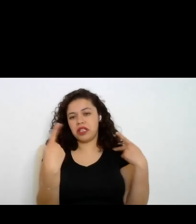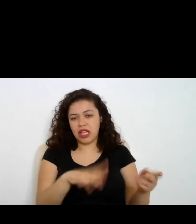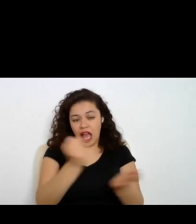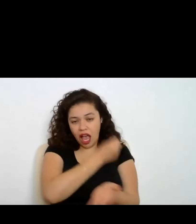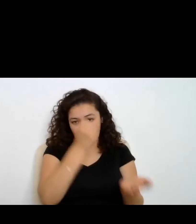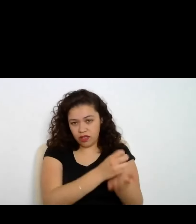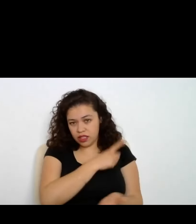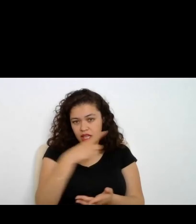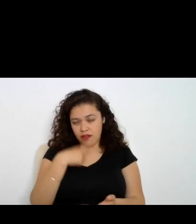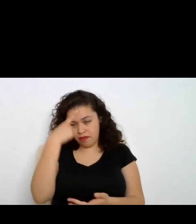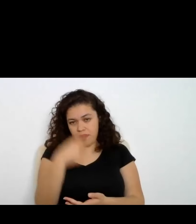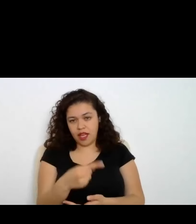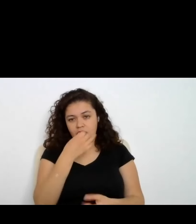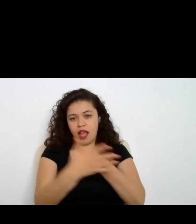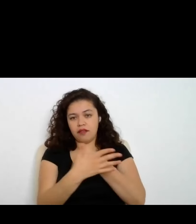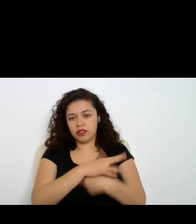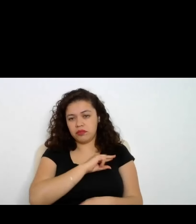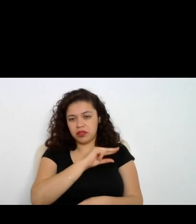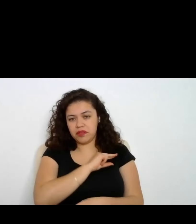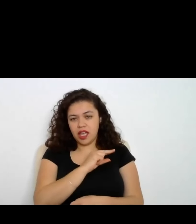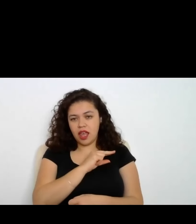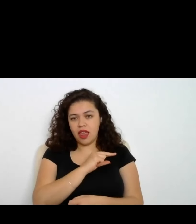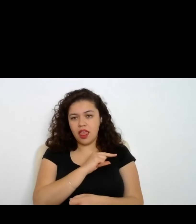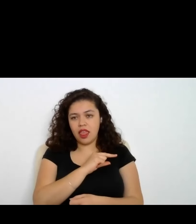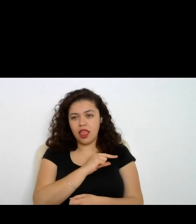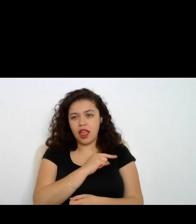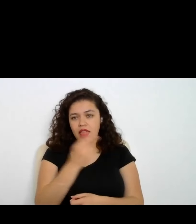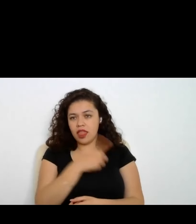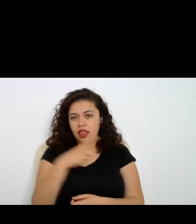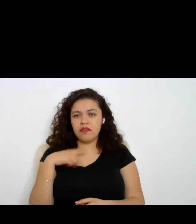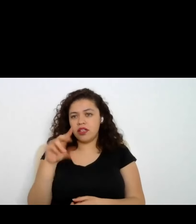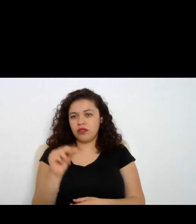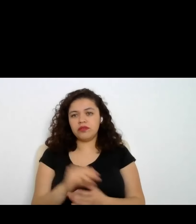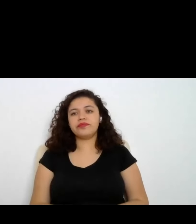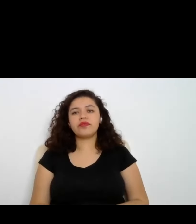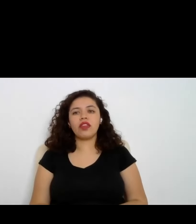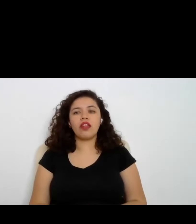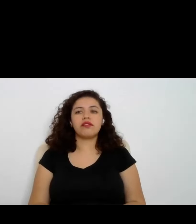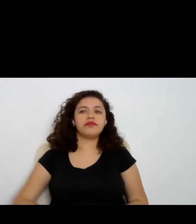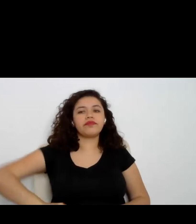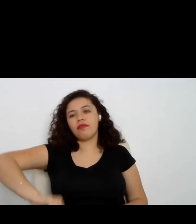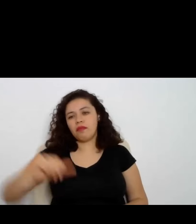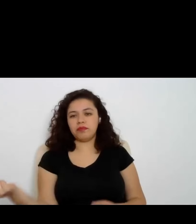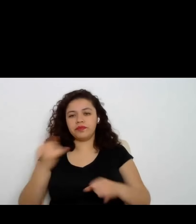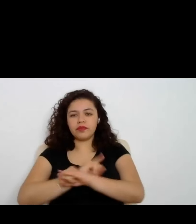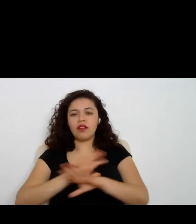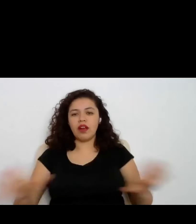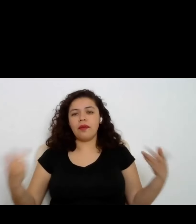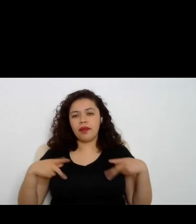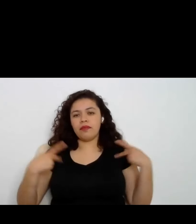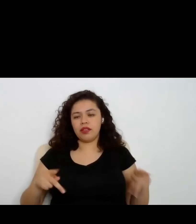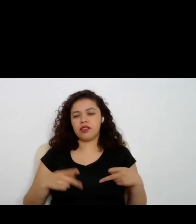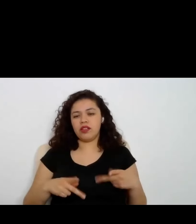poner a disposición un aviso de privacidad. Otra excepción es la información de personas morales. Como ya